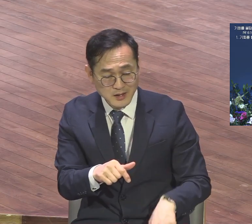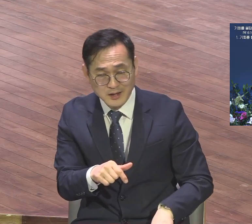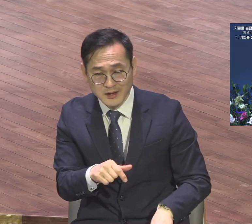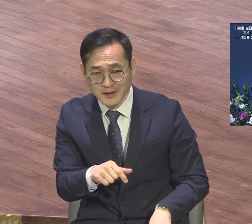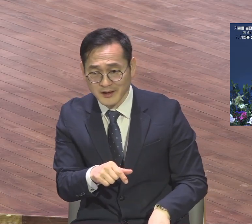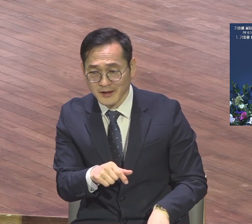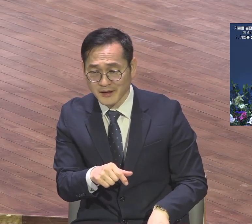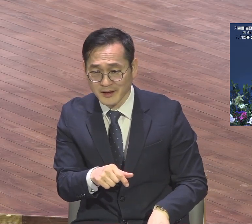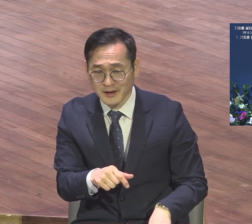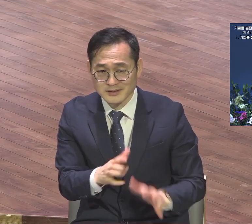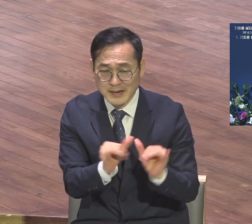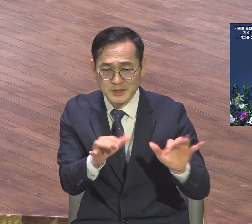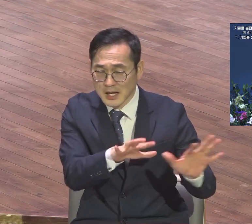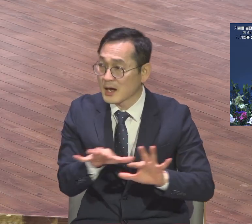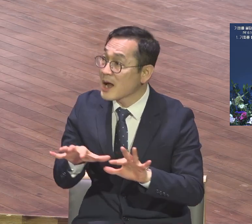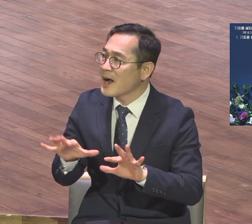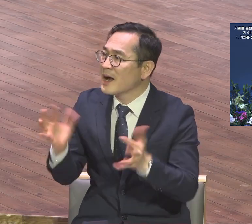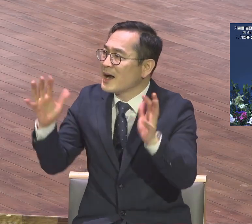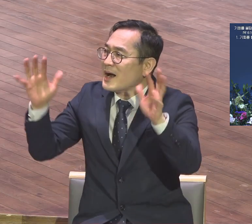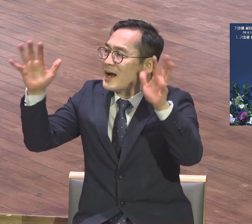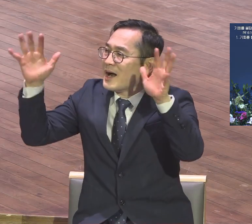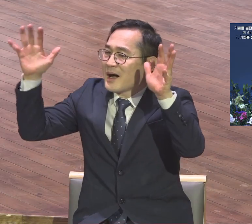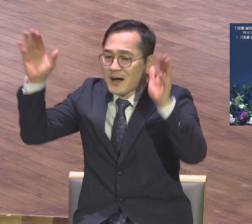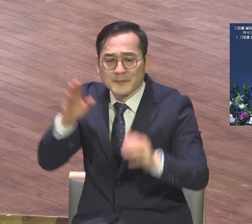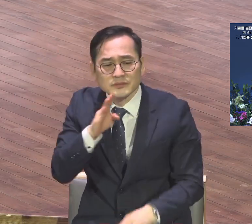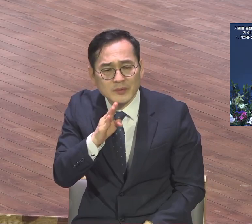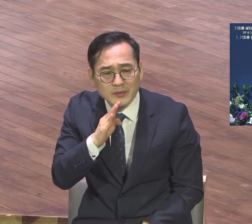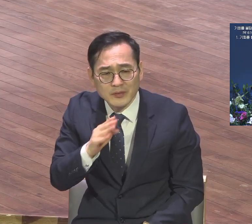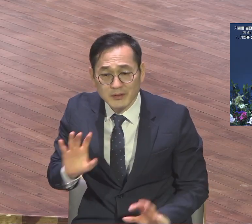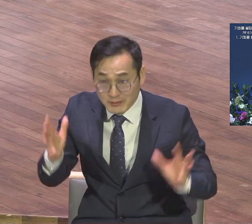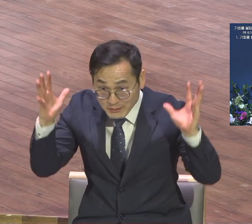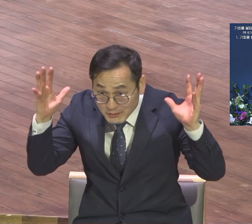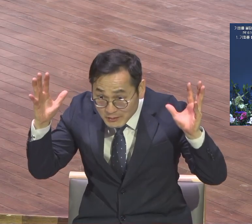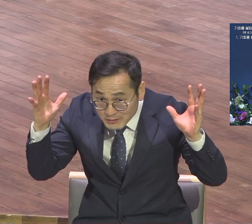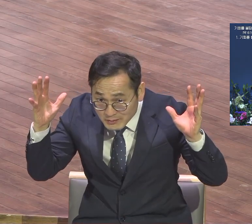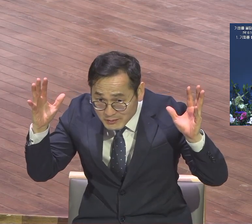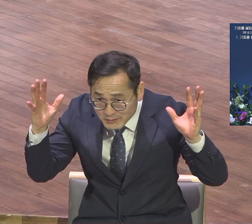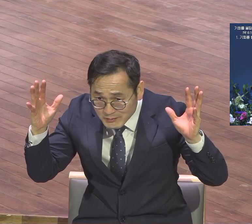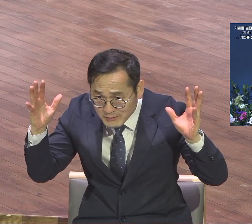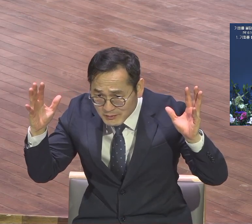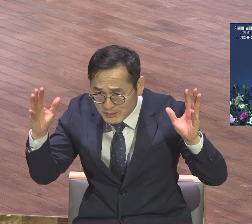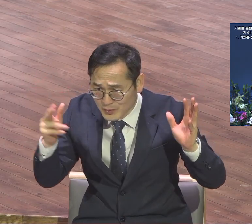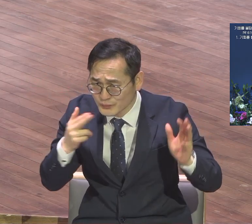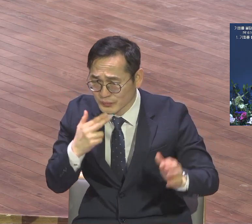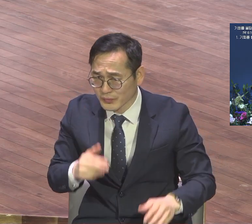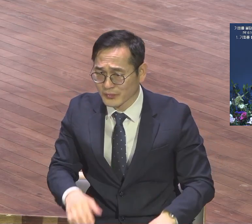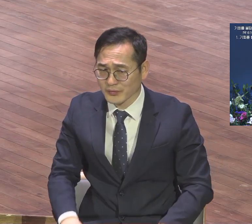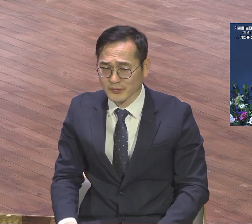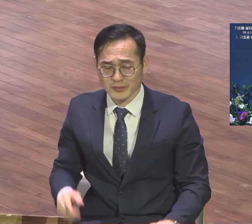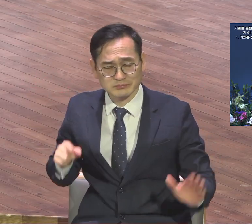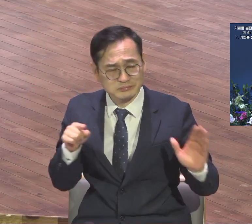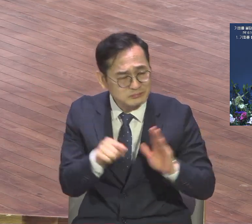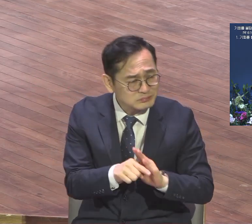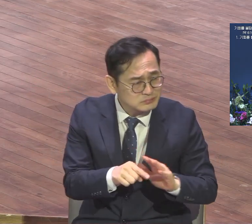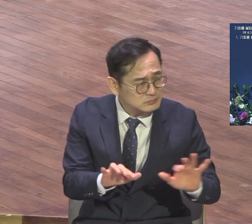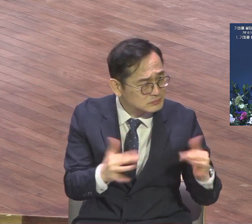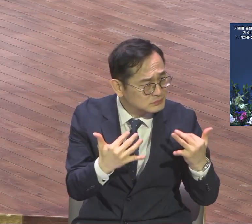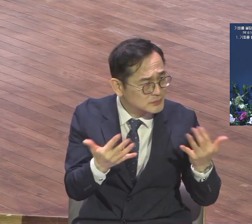들어오니까 그야말로 엄청난 환영을 해야 되는데 고향 도착했을 때 상황이 이상하게 흘러가요.